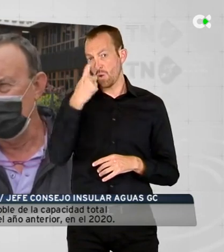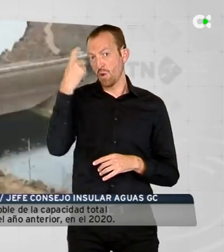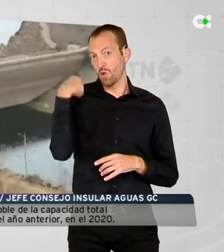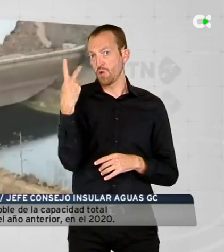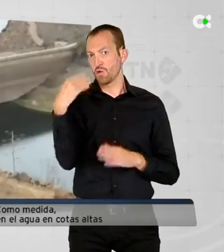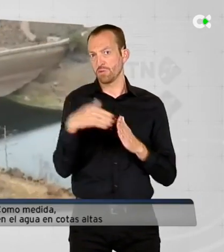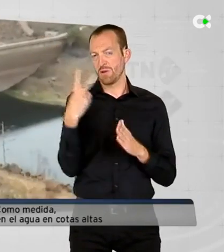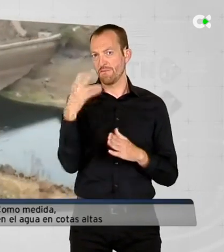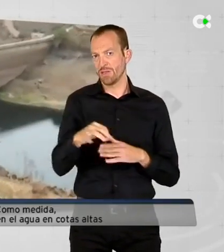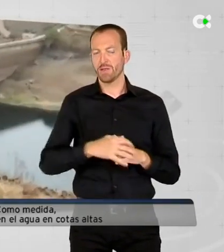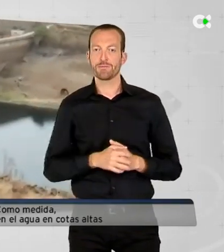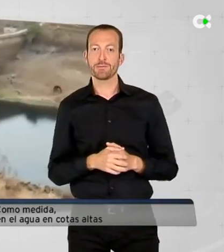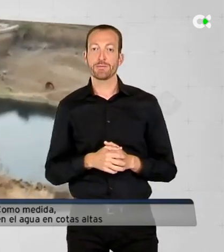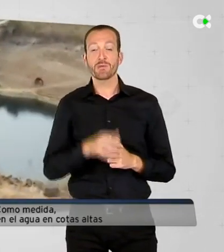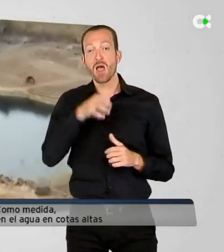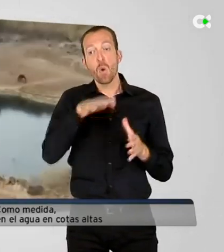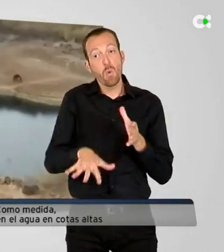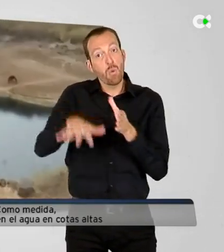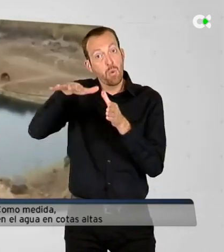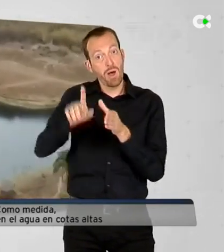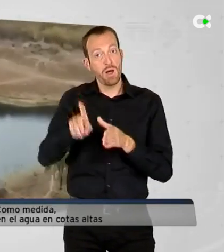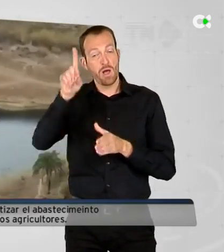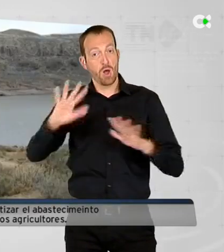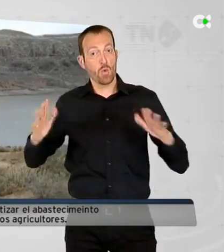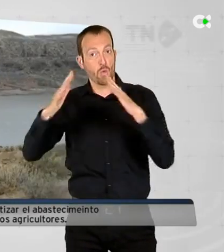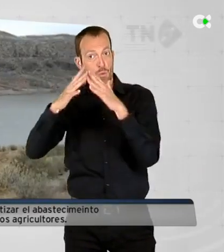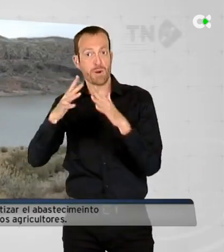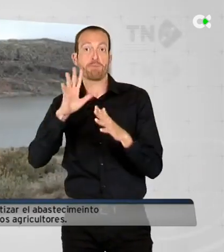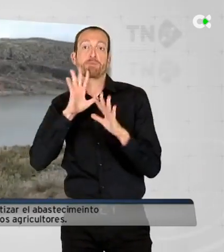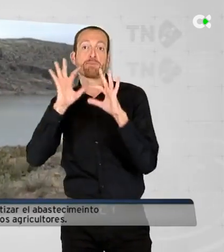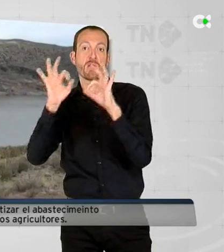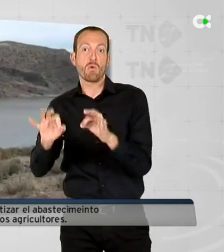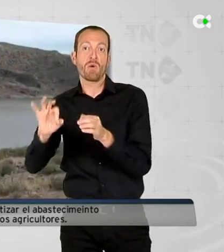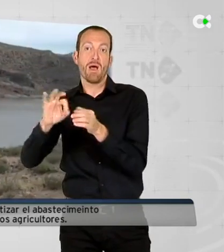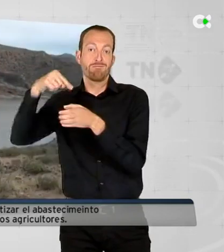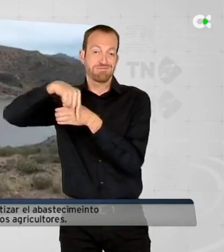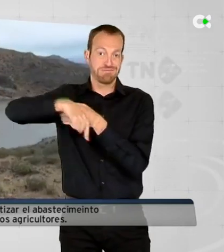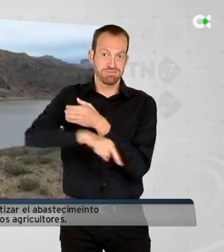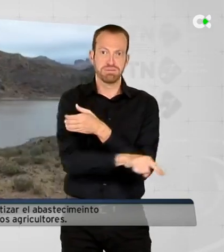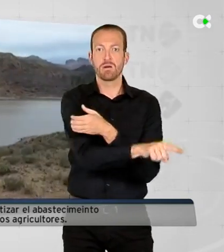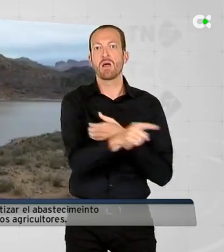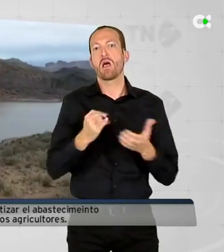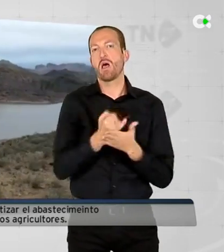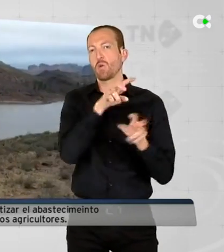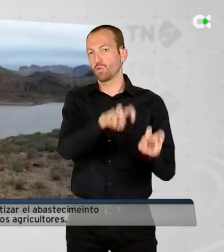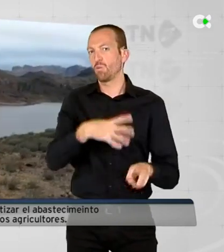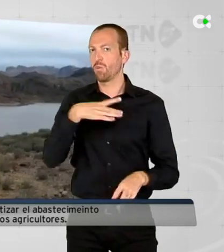2020. Como medida se mantiene el agua almacenada en cotas altas para garantizar el abastecimiento de los agricultores.